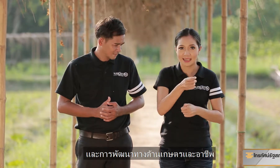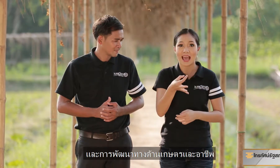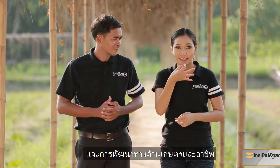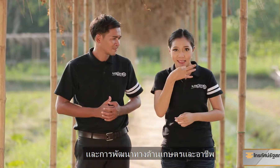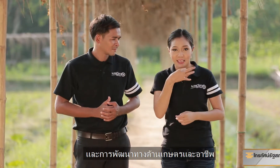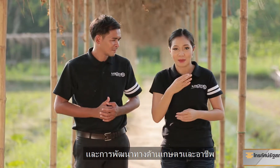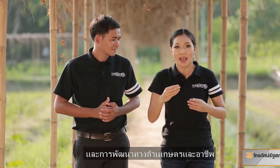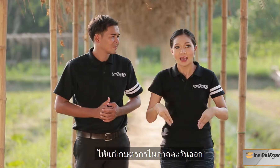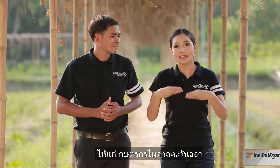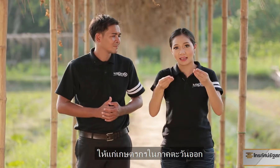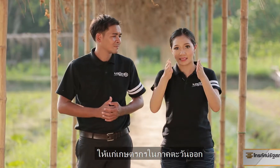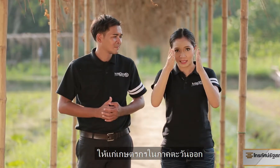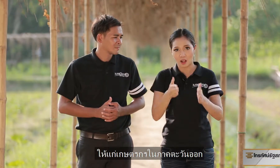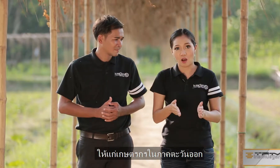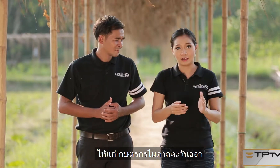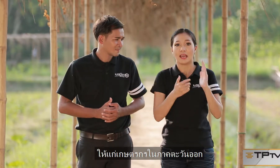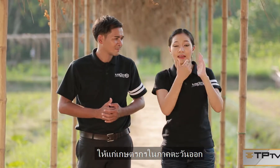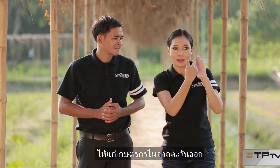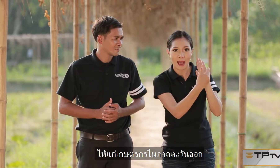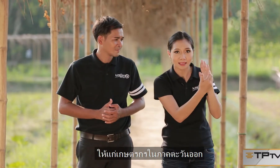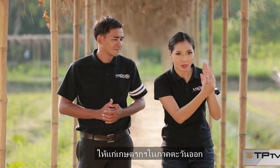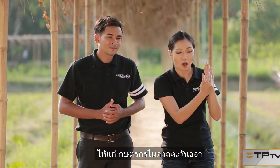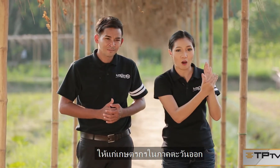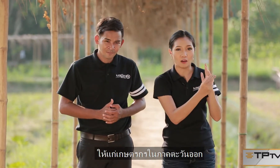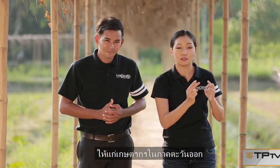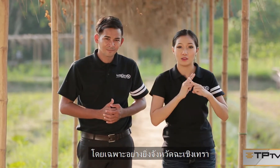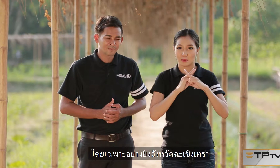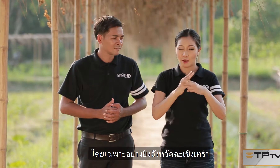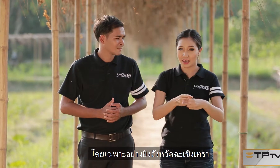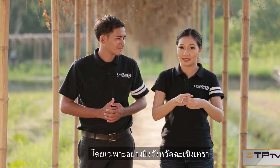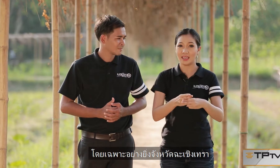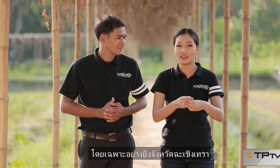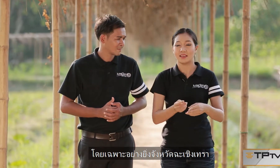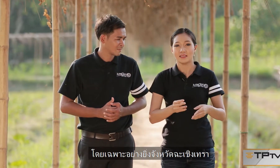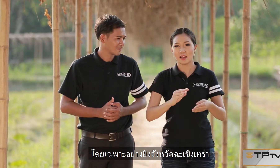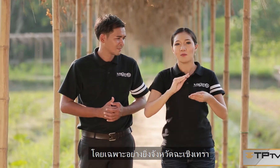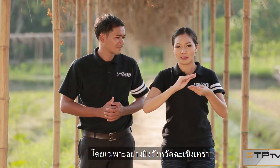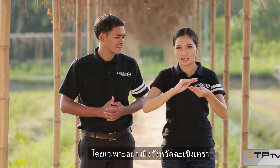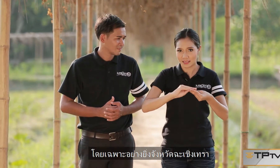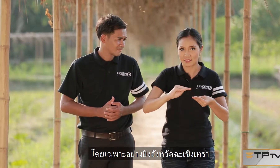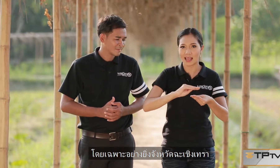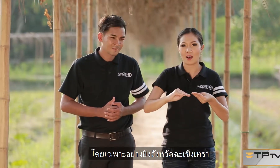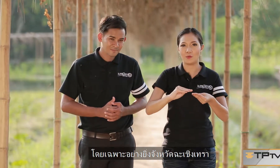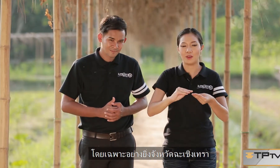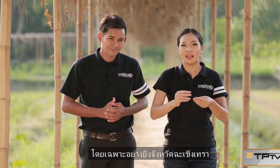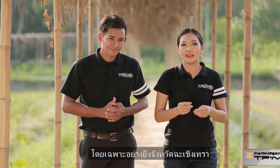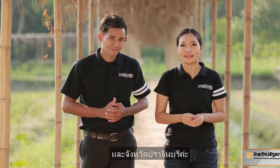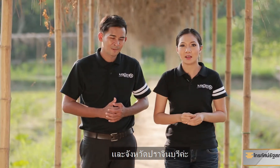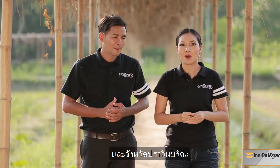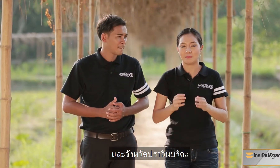รและอาชีพให้แก่เกษตรกรในภาคตะวันออกโดยเฉพาะอย่างยิ่งจังหวัดฉะเชิงเทราและจังหวัดป